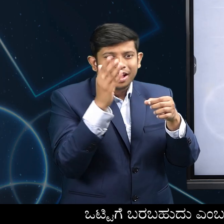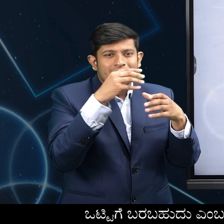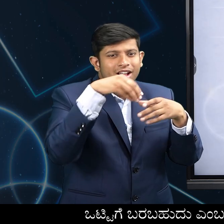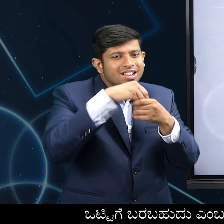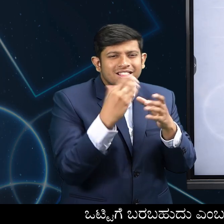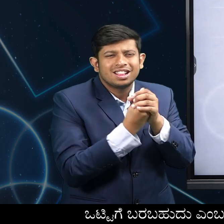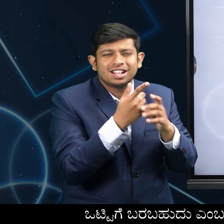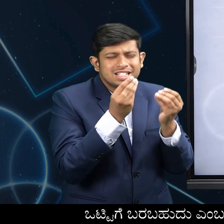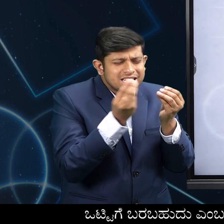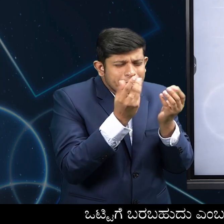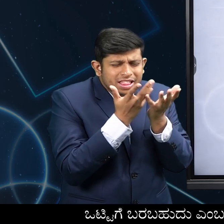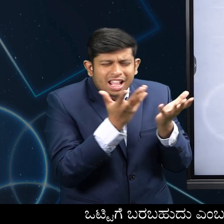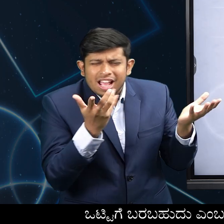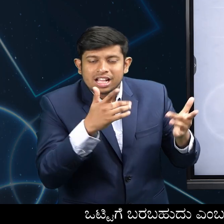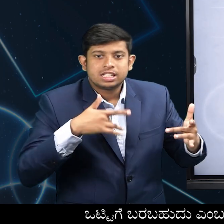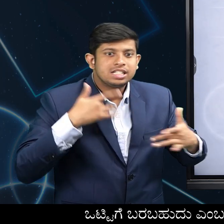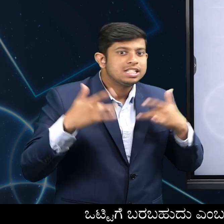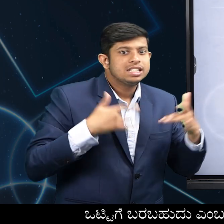ಮೋಜಿನ ಮಾರ್ಗಗಳಾಗಿವೆ.